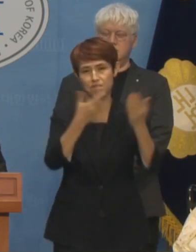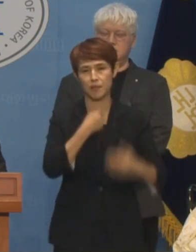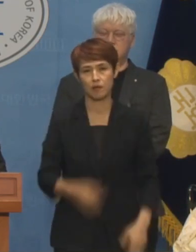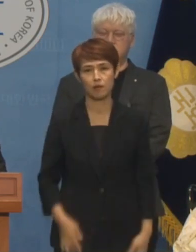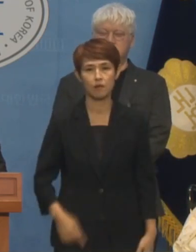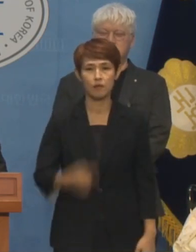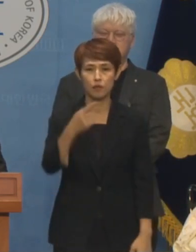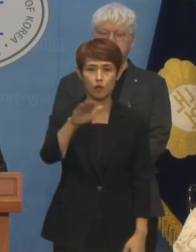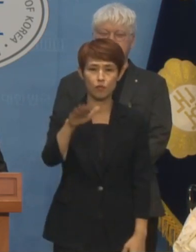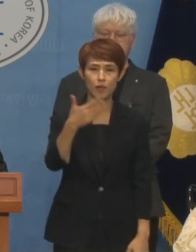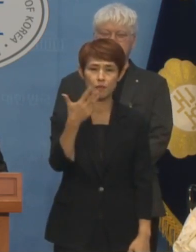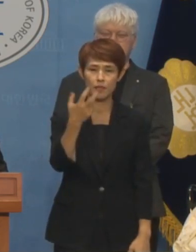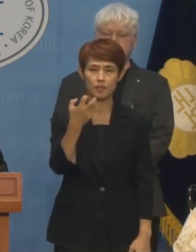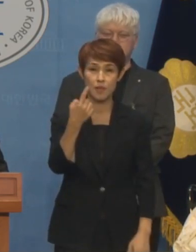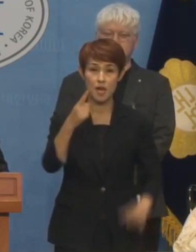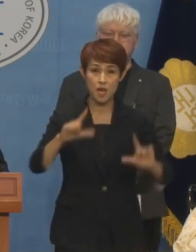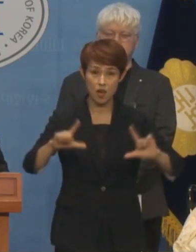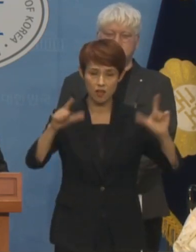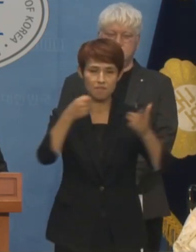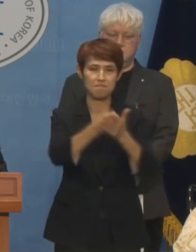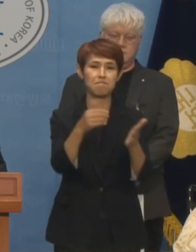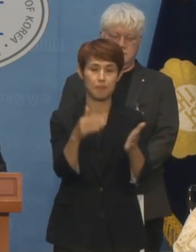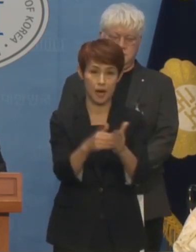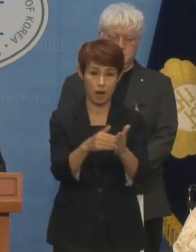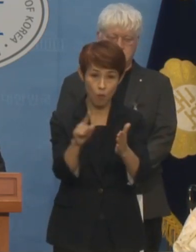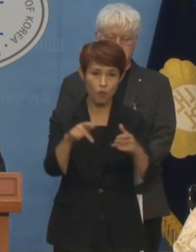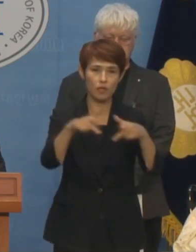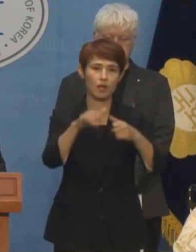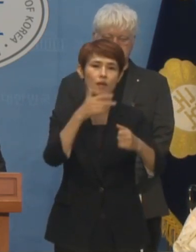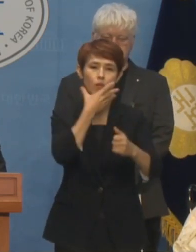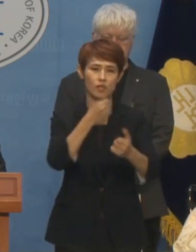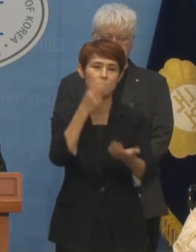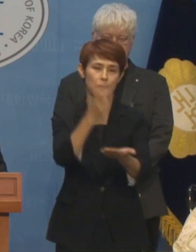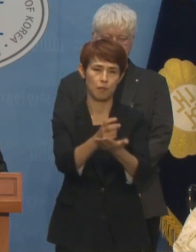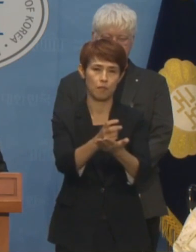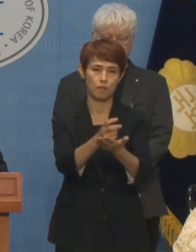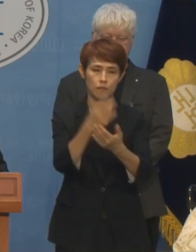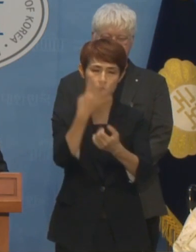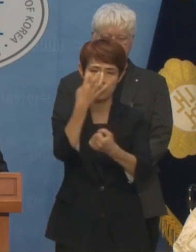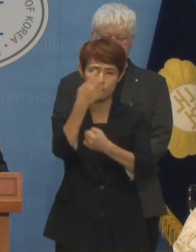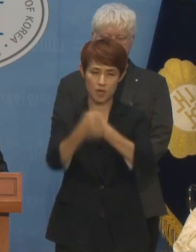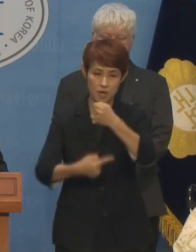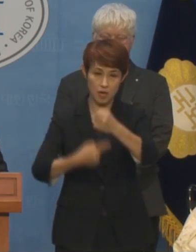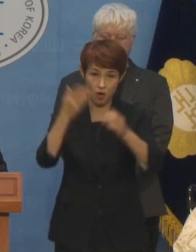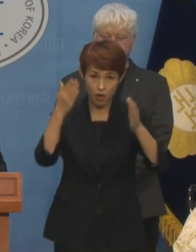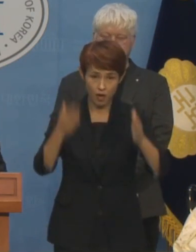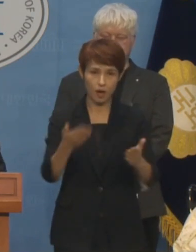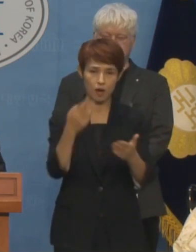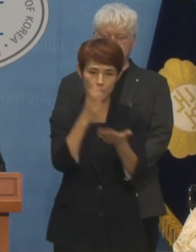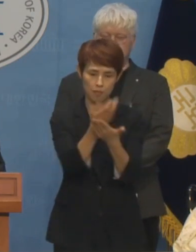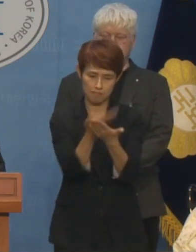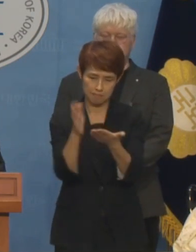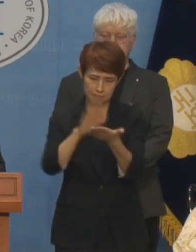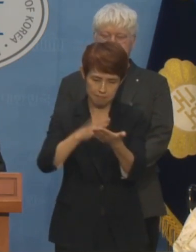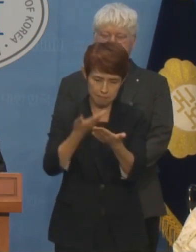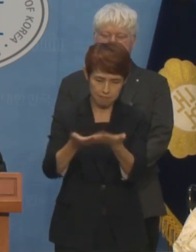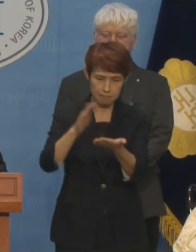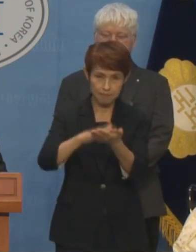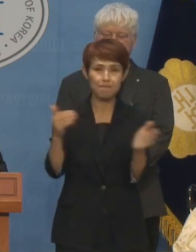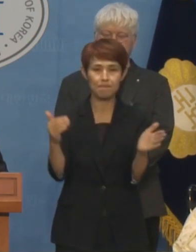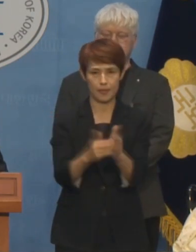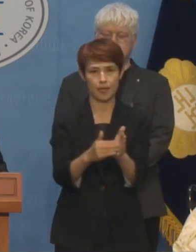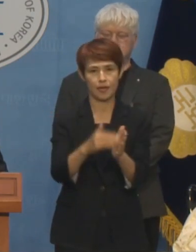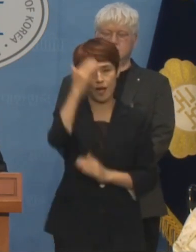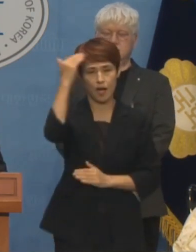1981년 제정된 장애인복지법은 지난 40여 년간 70차례 가까이 개정되며 우리나라의